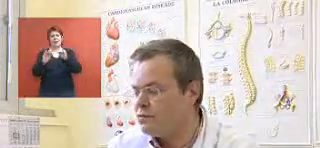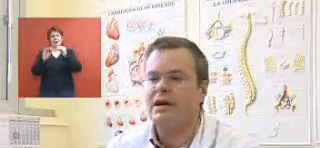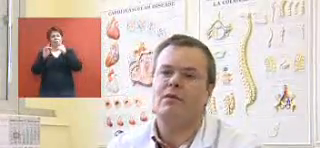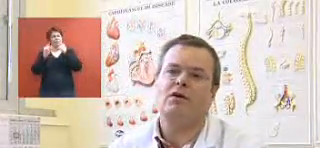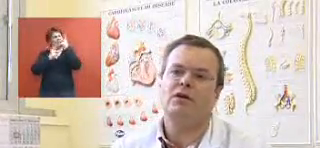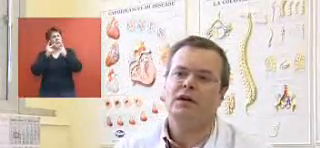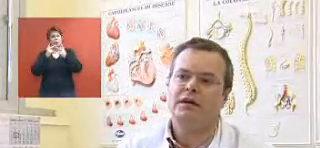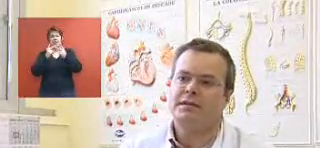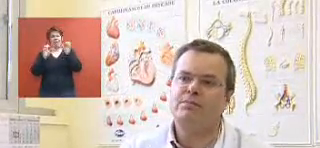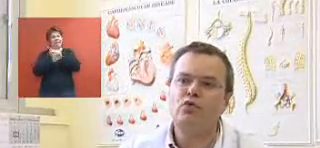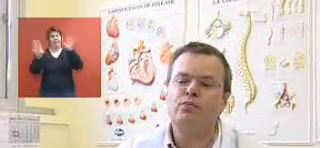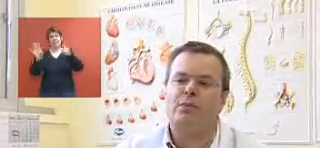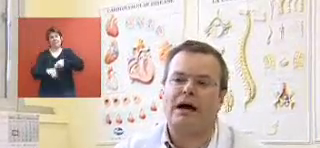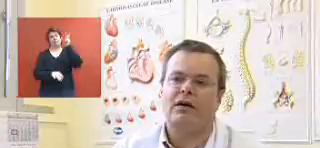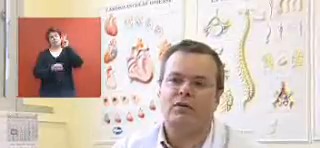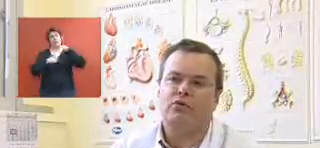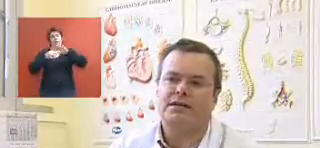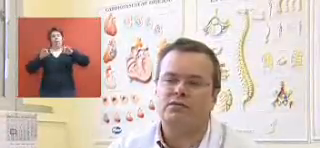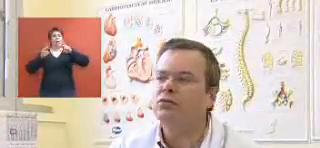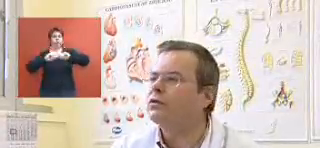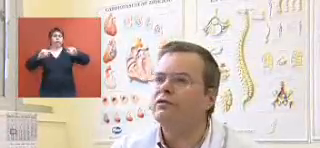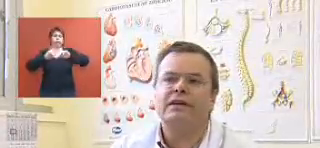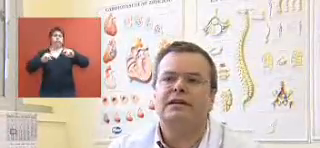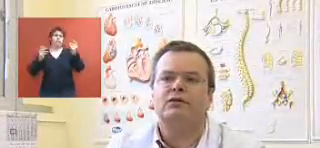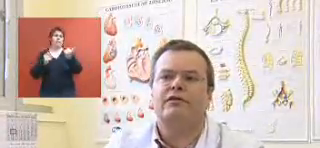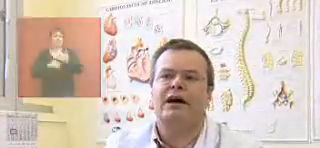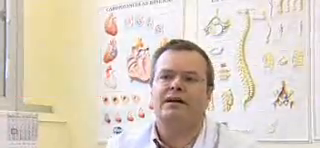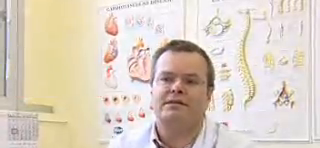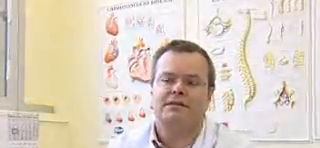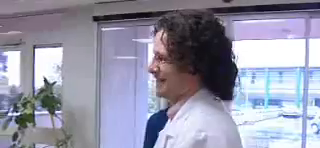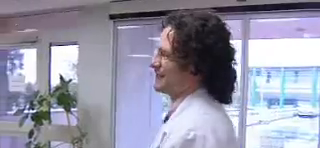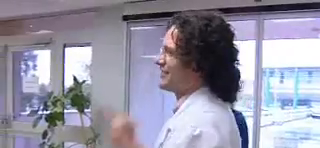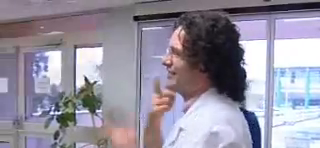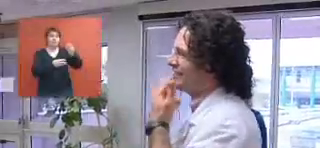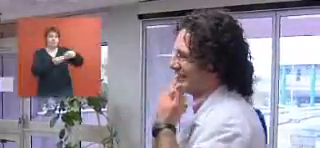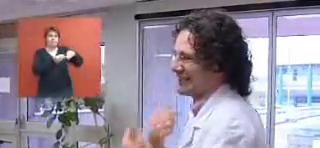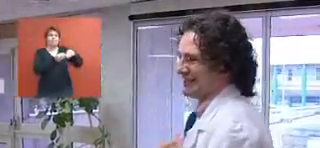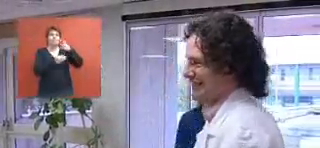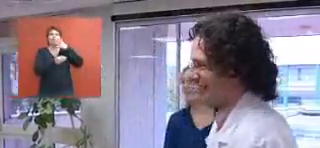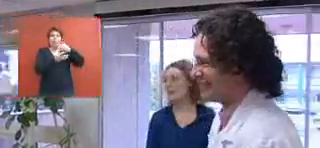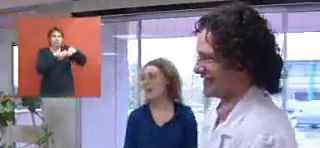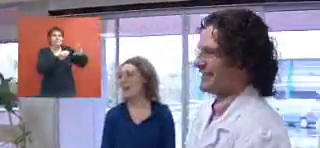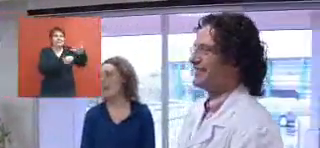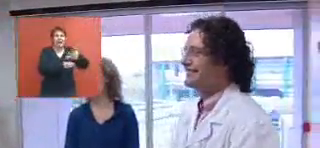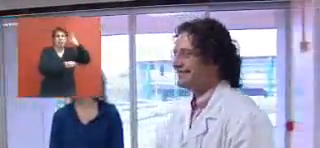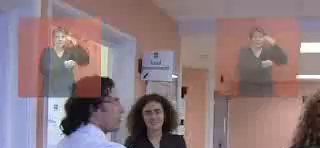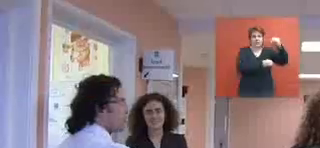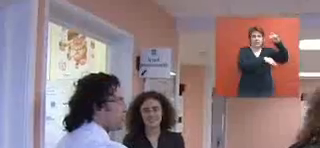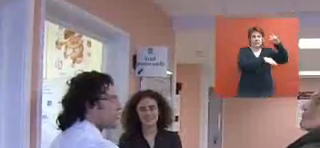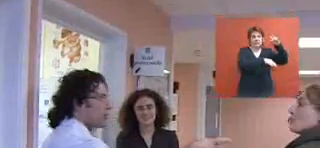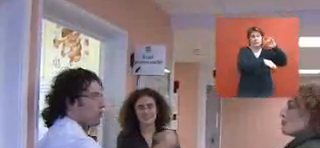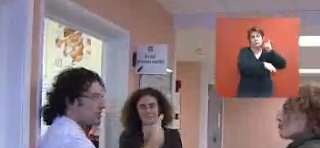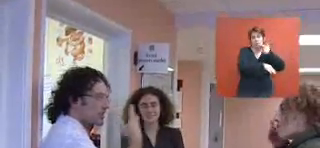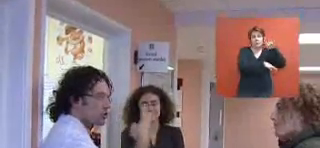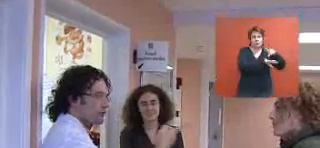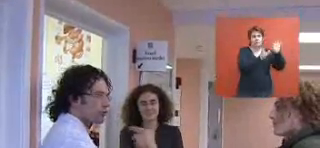concrètement, visuellement. C'est beaucoup plus parlant pour un sourd que de faire des longues phrases. Le docteur Drillon est assisté de 5 professionnels